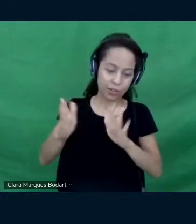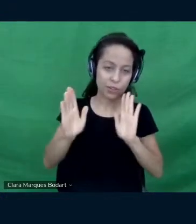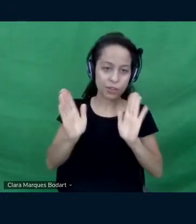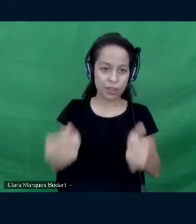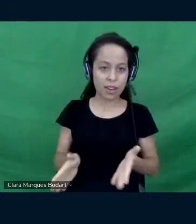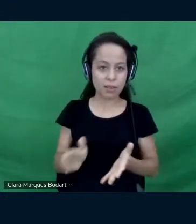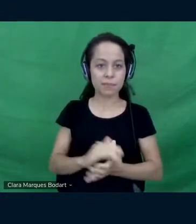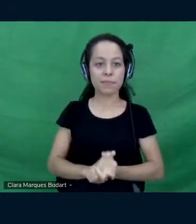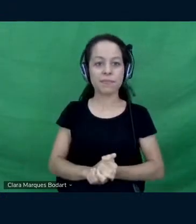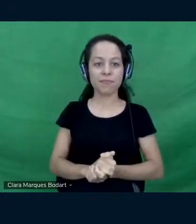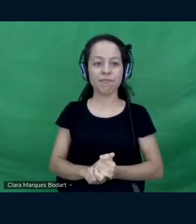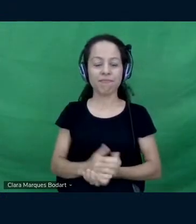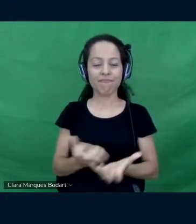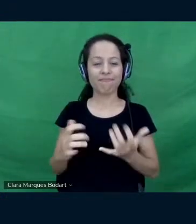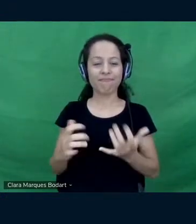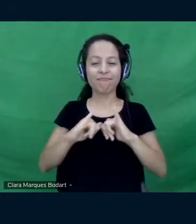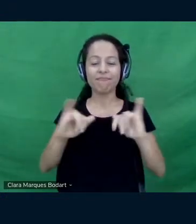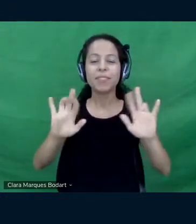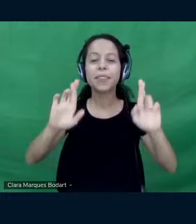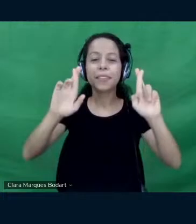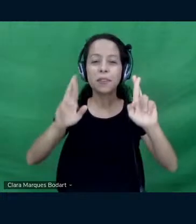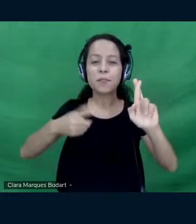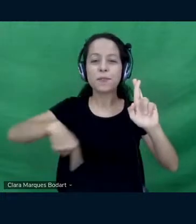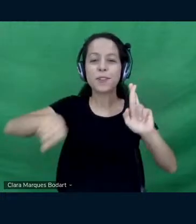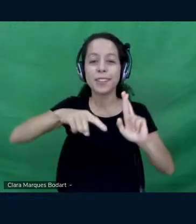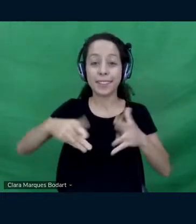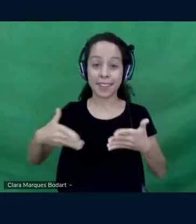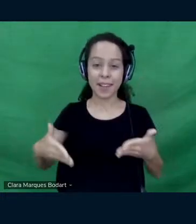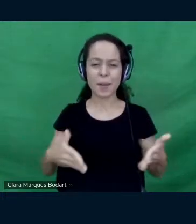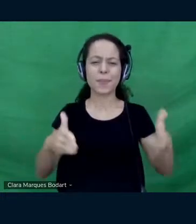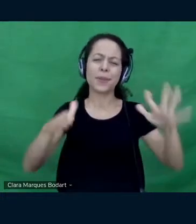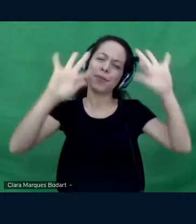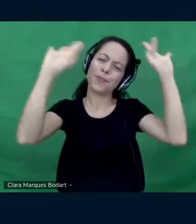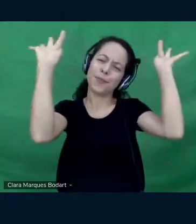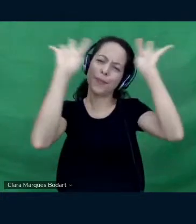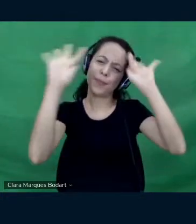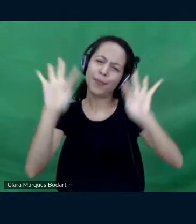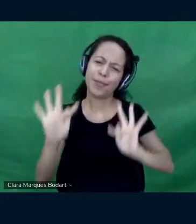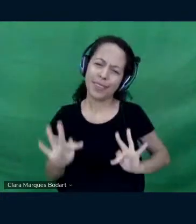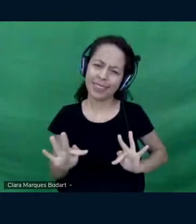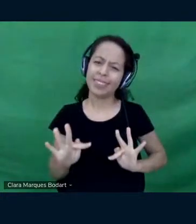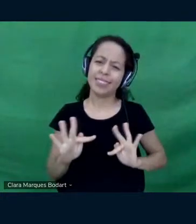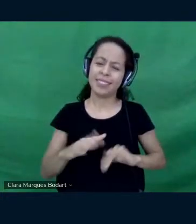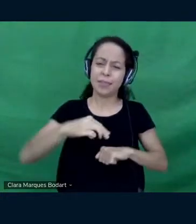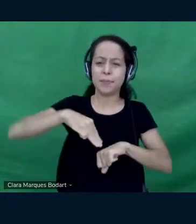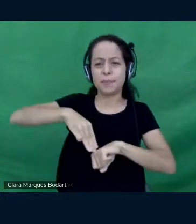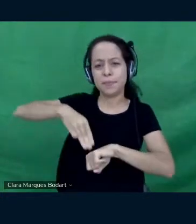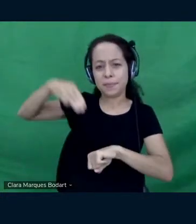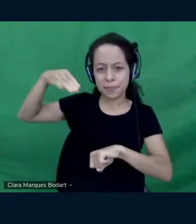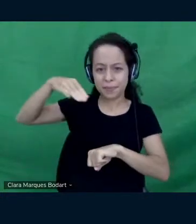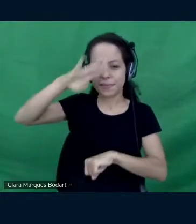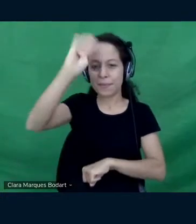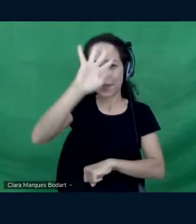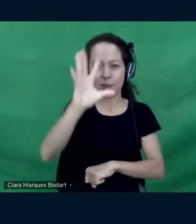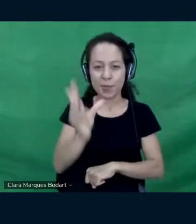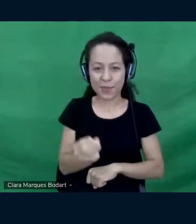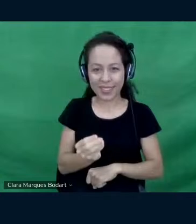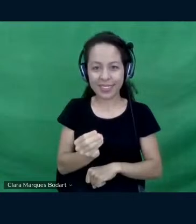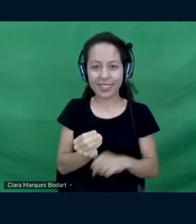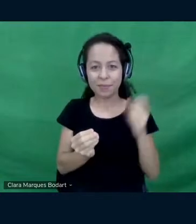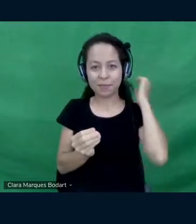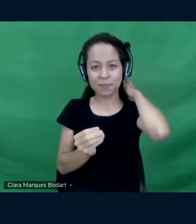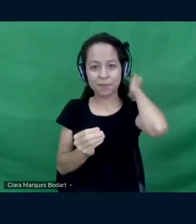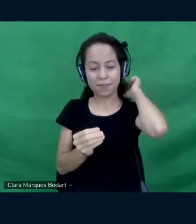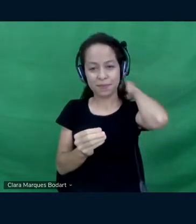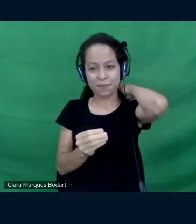volto a dizer que eu desejo uma caminhada muito feliz no Prof. EPT, no mestrado de vocês, para quem está começando, para quem está